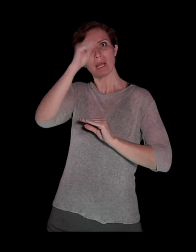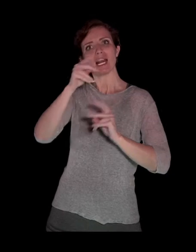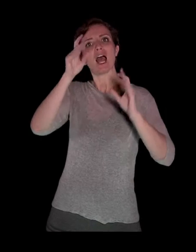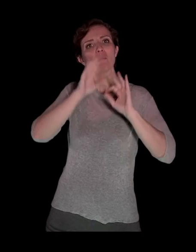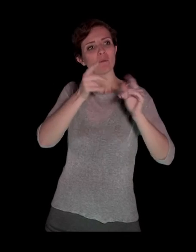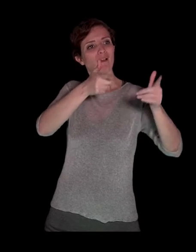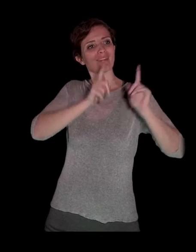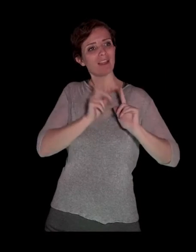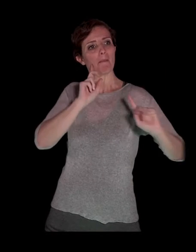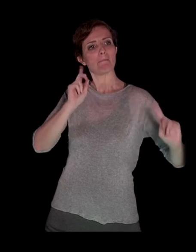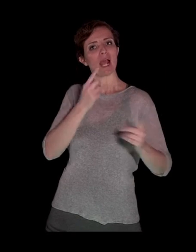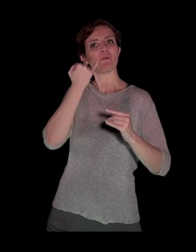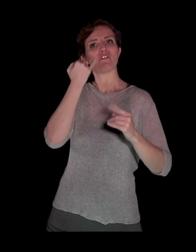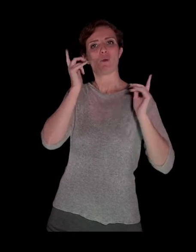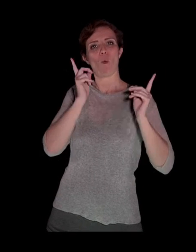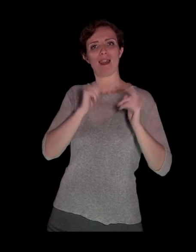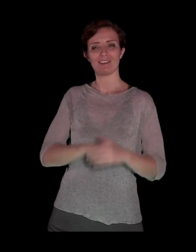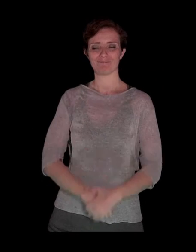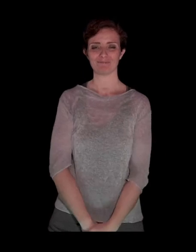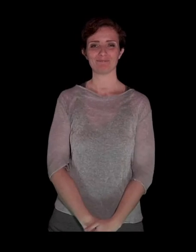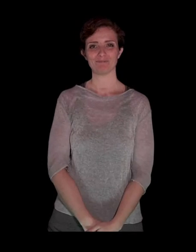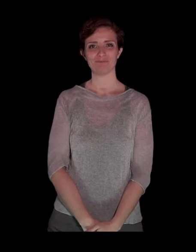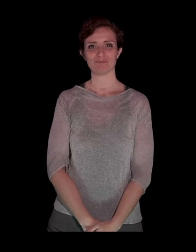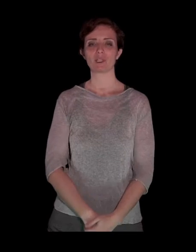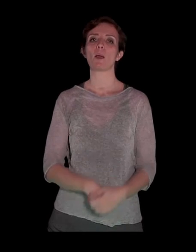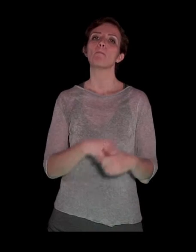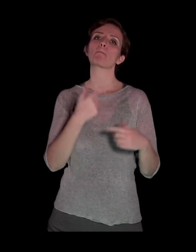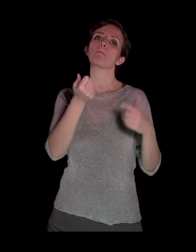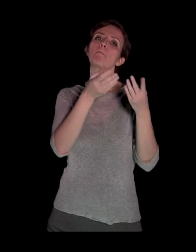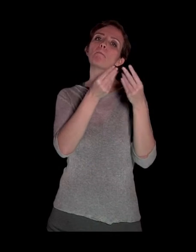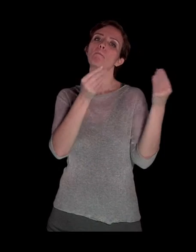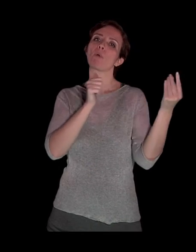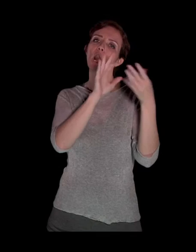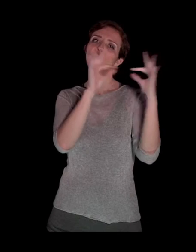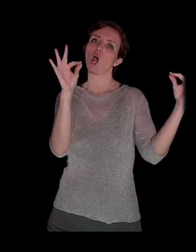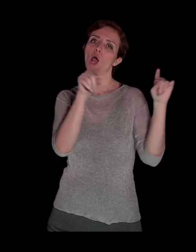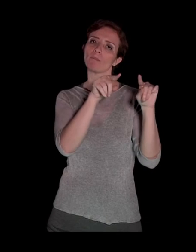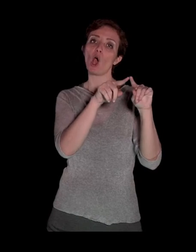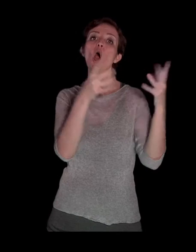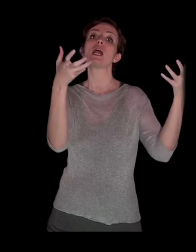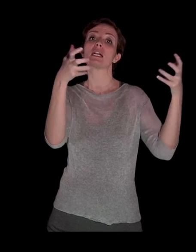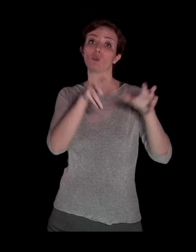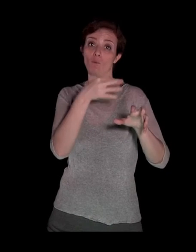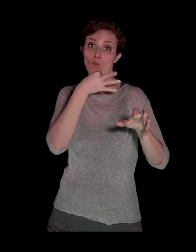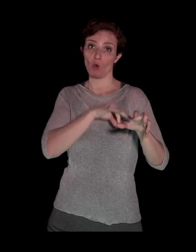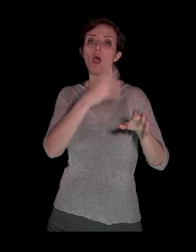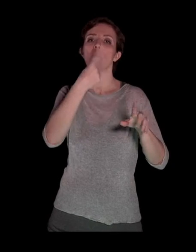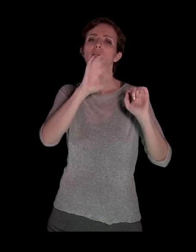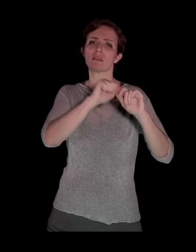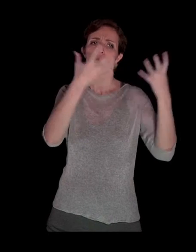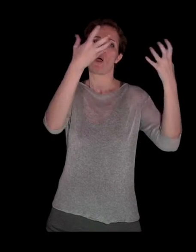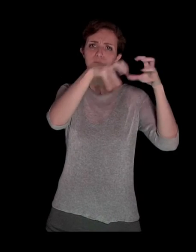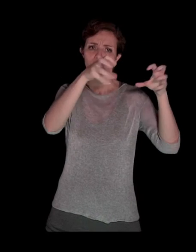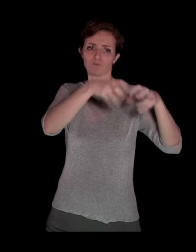restituire la scomposizione intanto definiamo polinomio riducibile quel polinomio che può essere scomposto nel